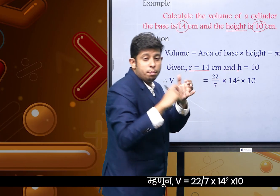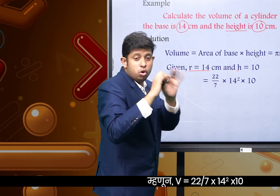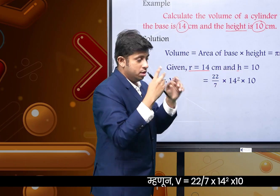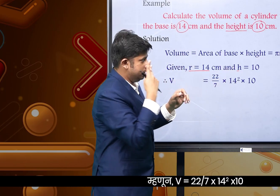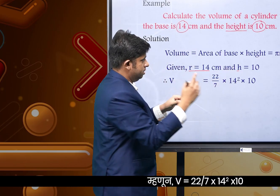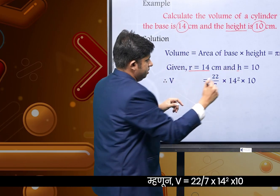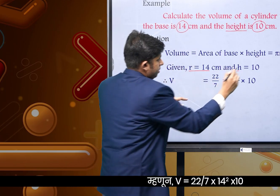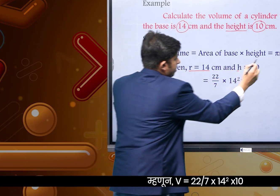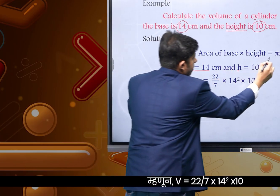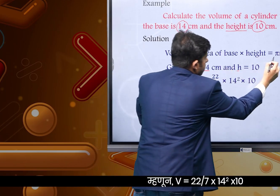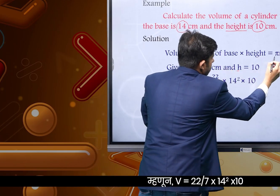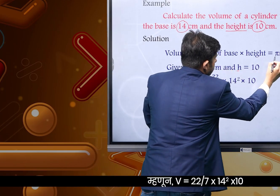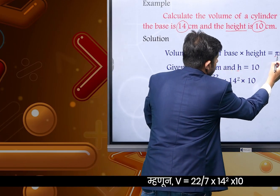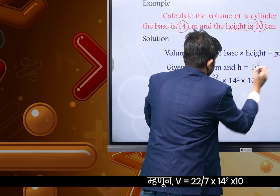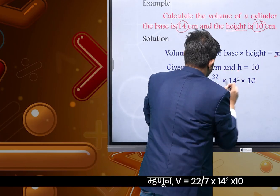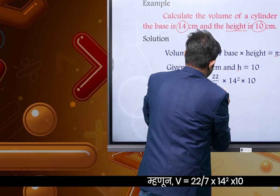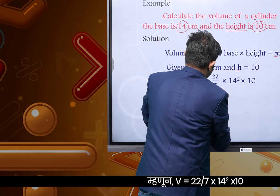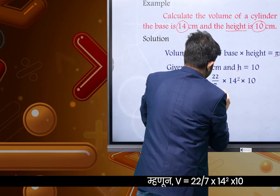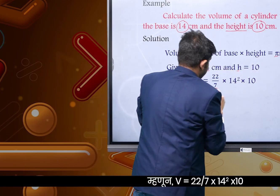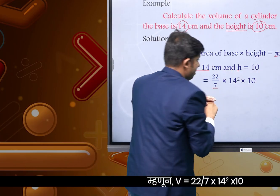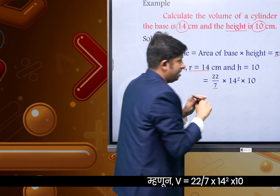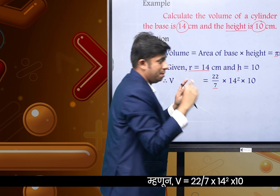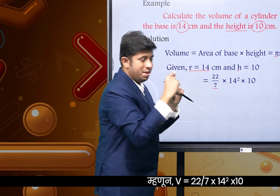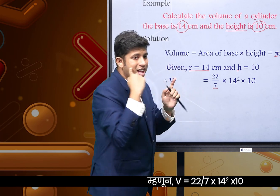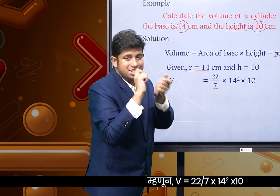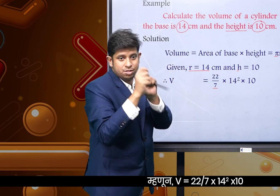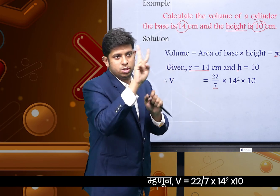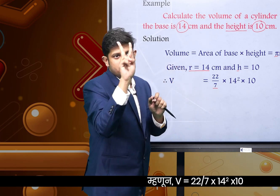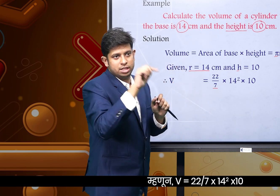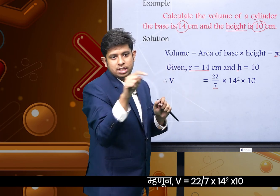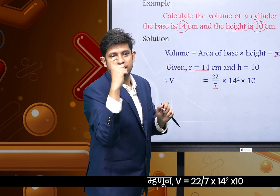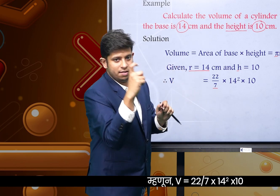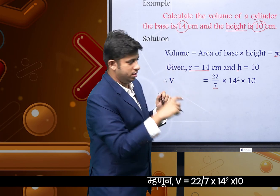म्हणून v बरोबर 22 भागिले 7 गुणिले 14 चा वर्ग गुणिले 10